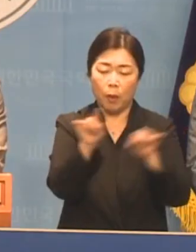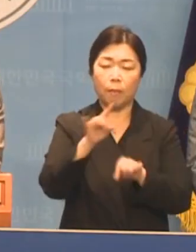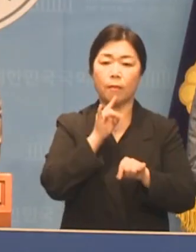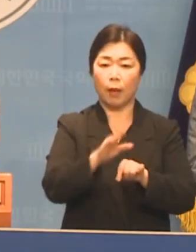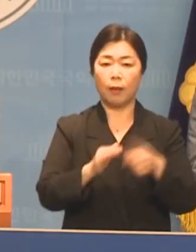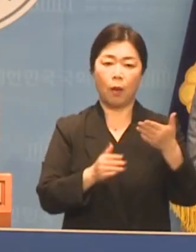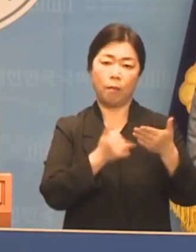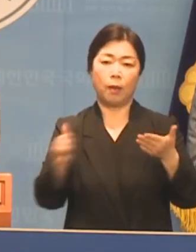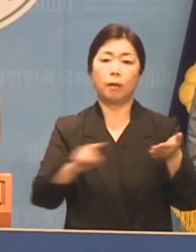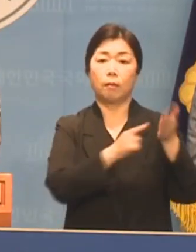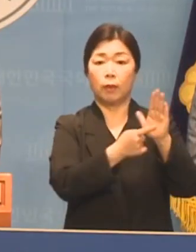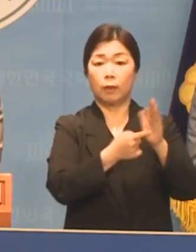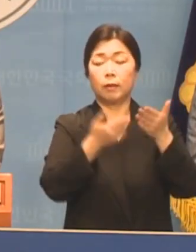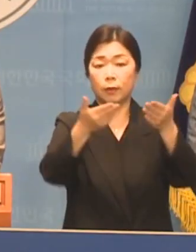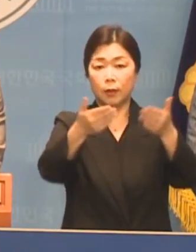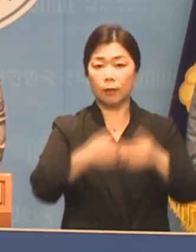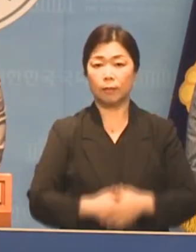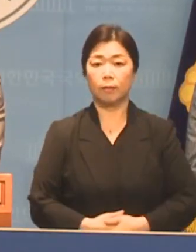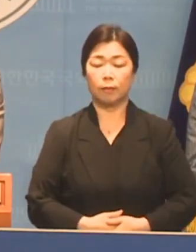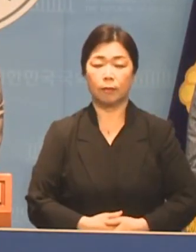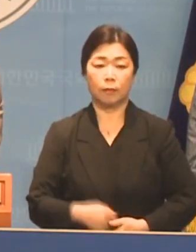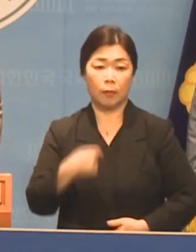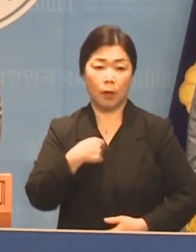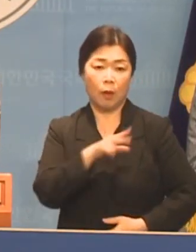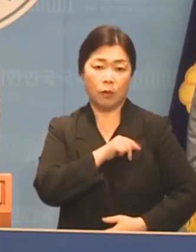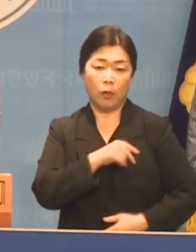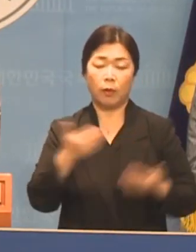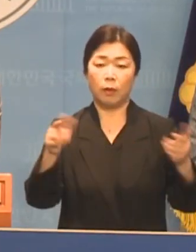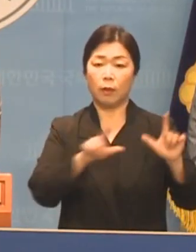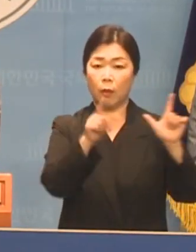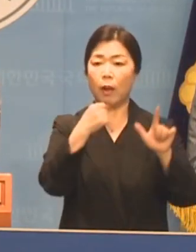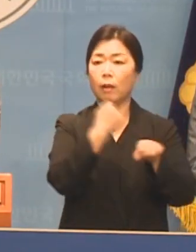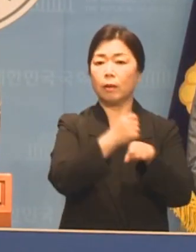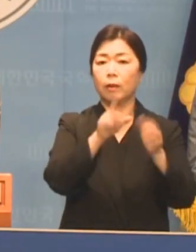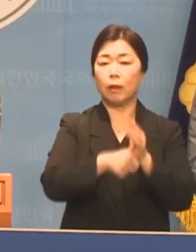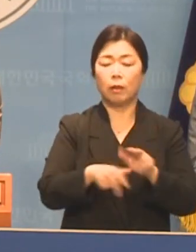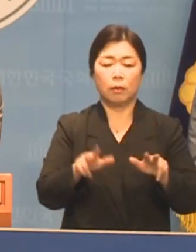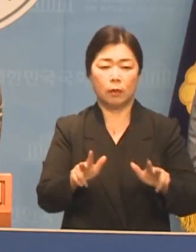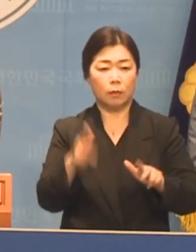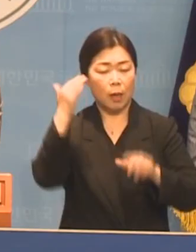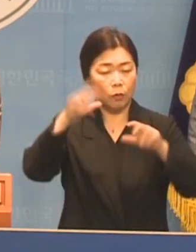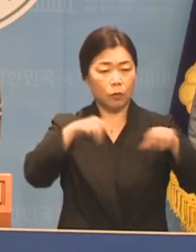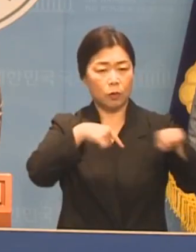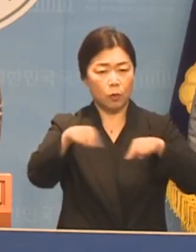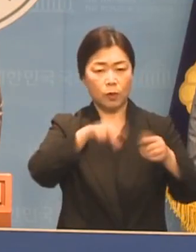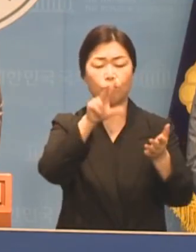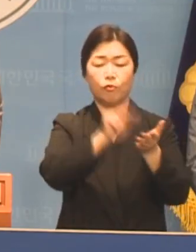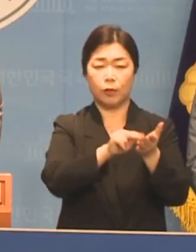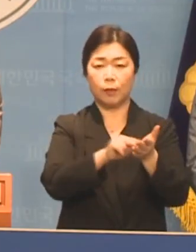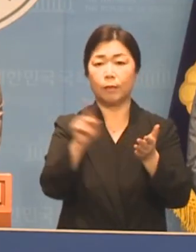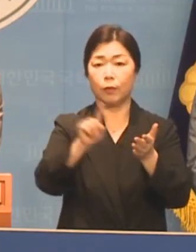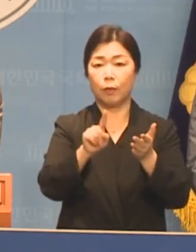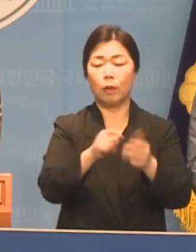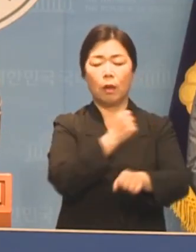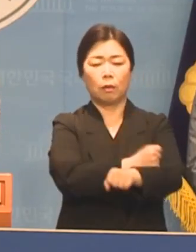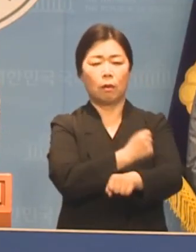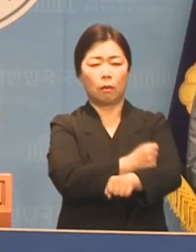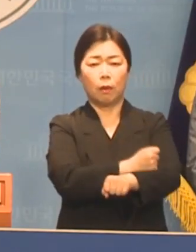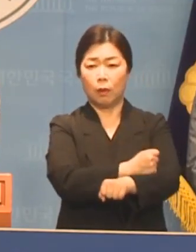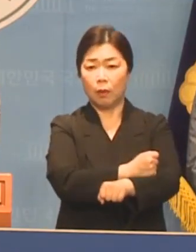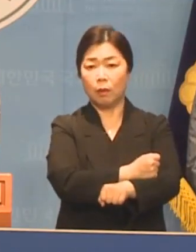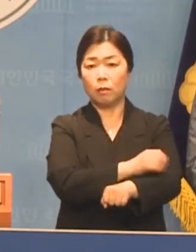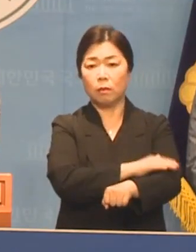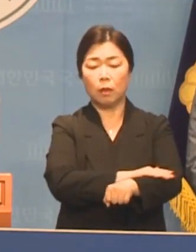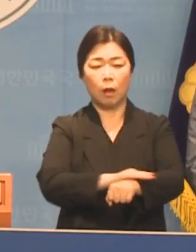먼저 드립니다. 저는 국회의원 생활을 하면서 우리 정치의 가장 큰 문제가 성과를